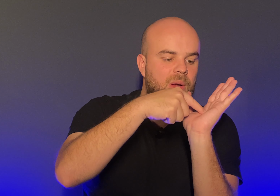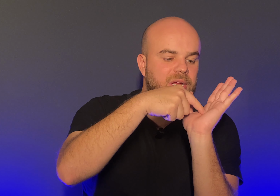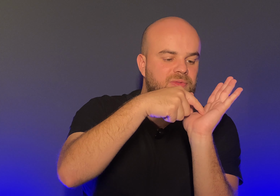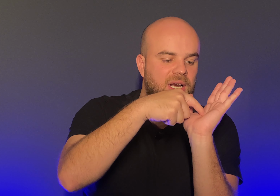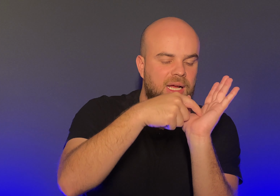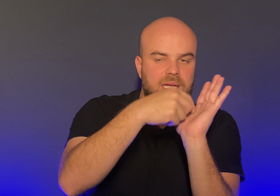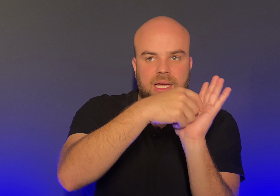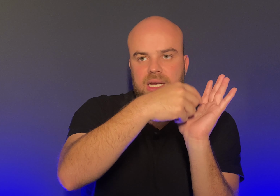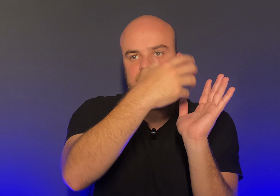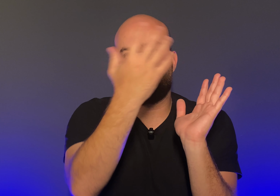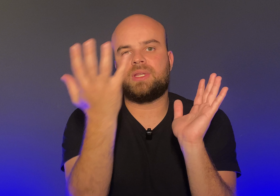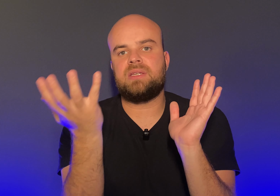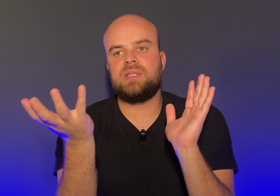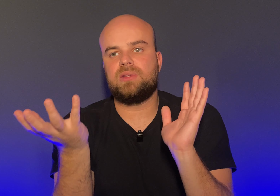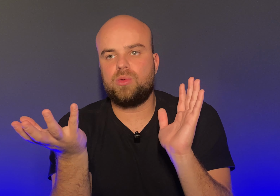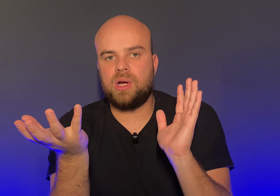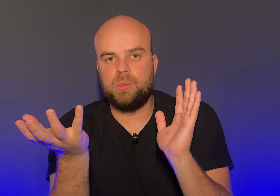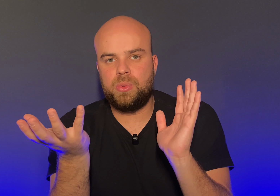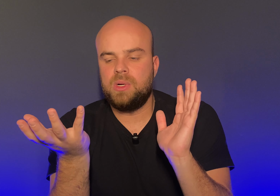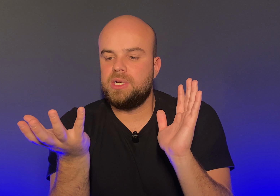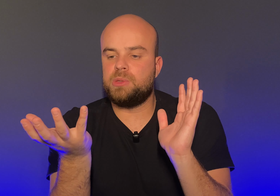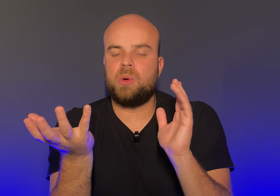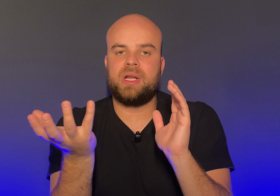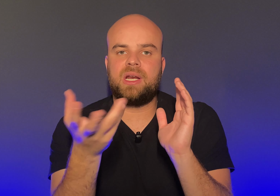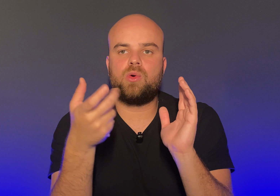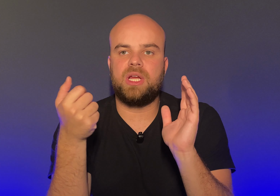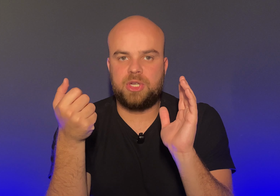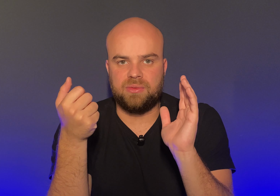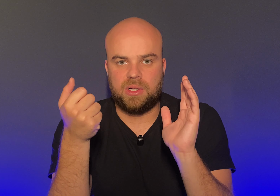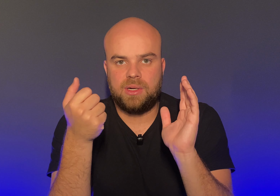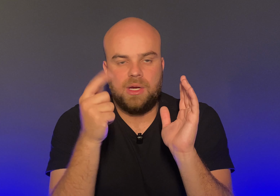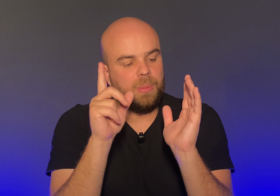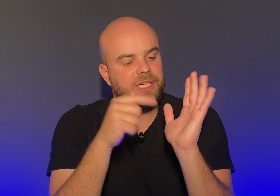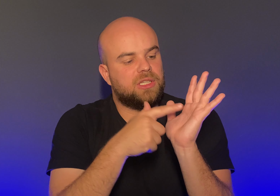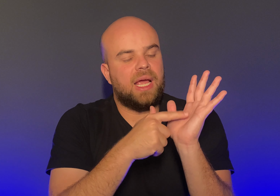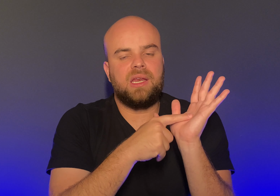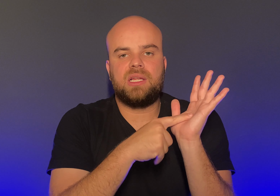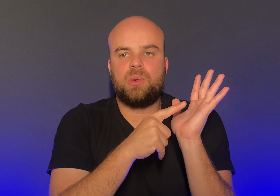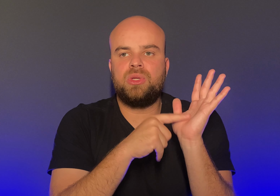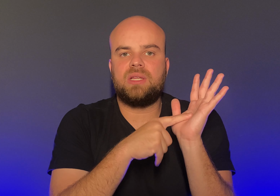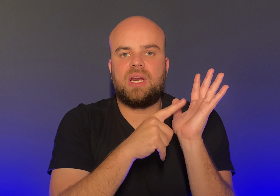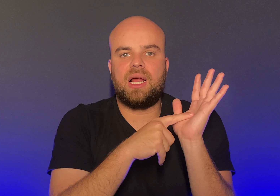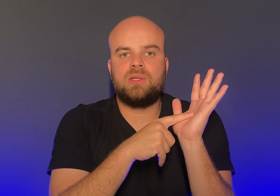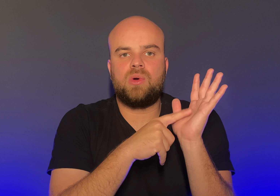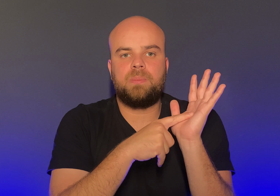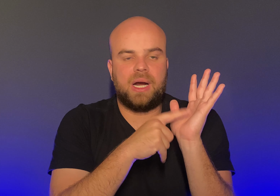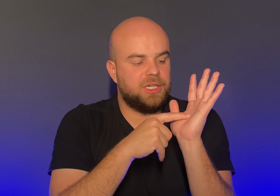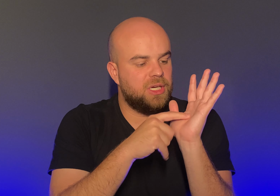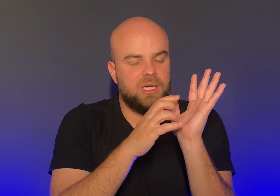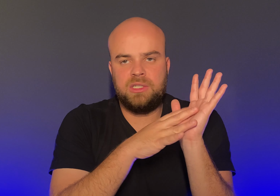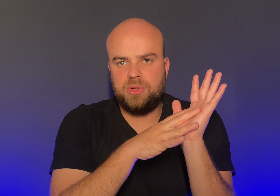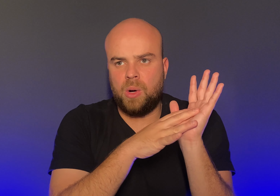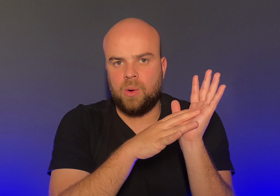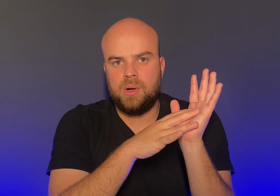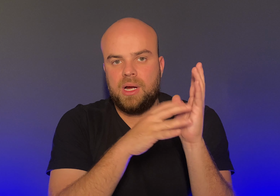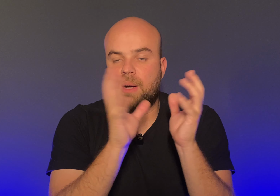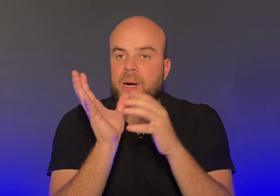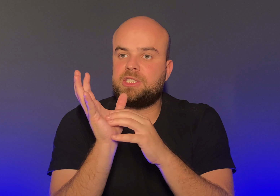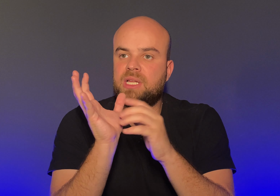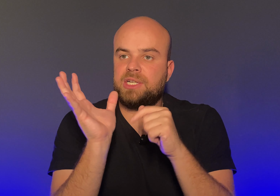que eu acabei de falar elas acontecem dentro do campo de uma maneira coletiva parte técnica tá muito atrelado com a parte individual a parte